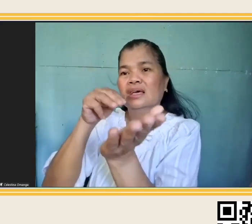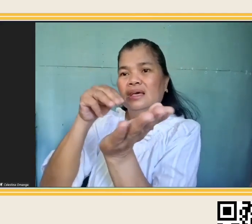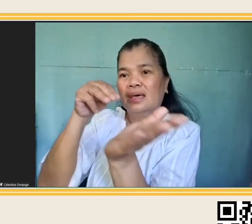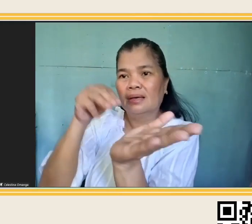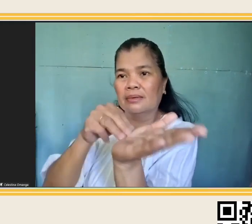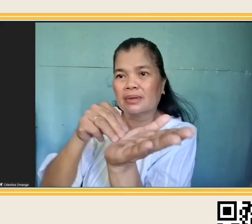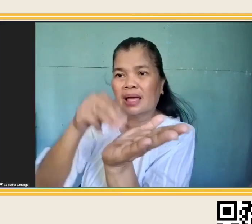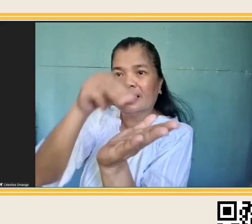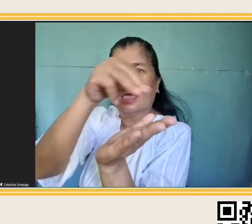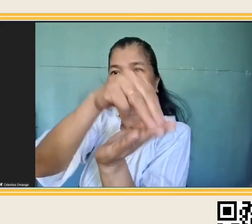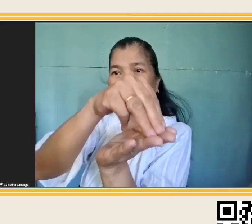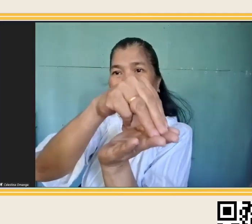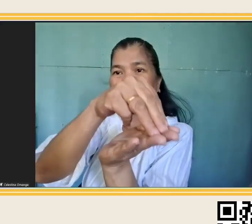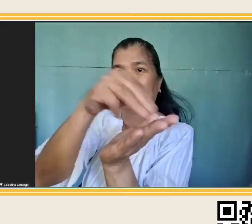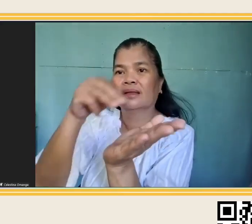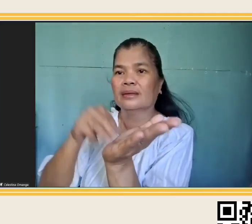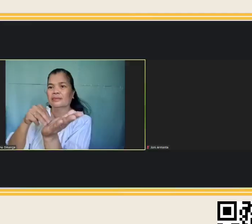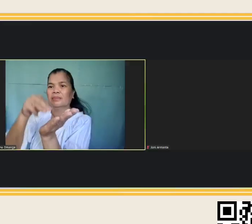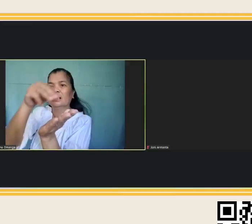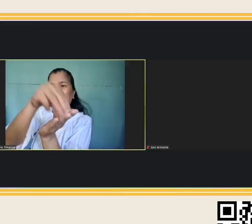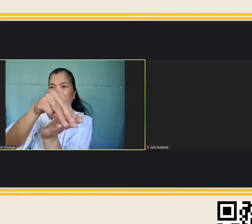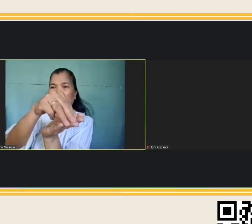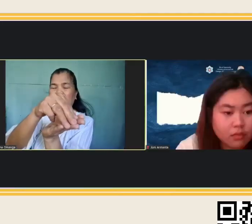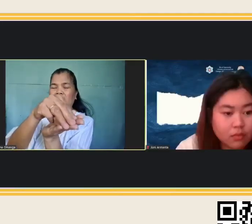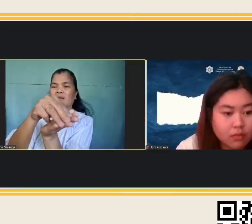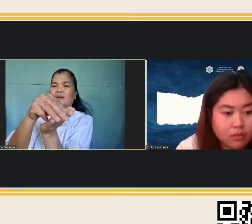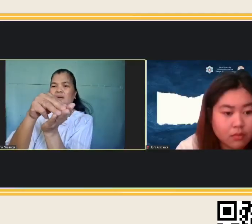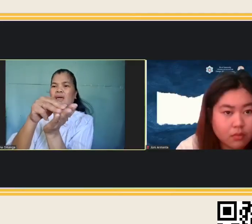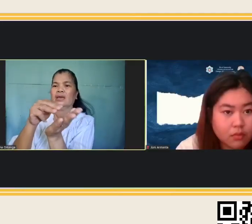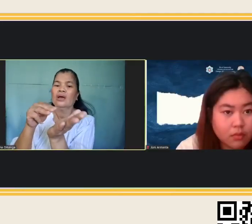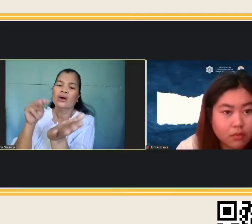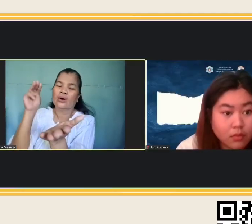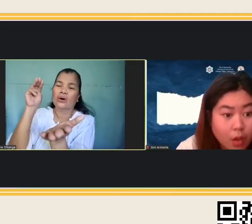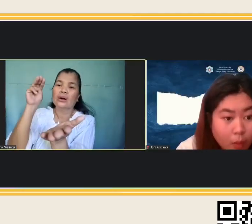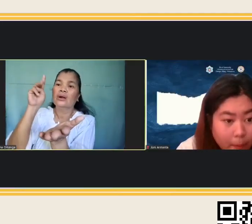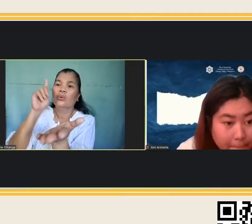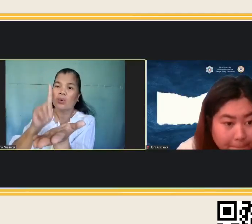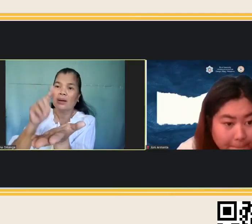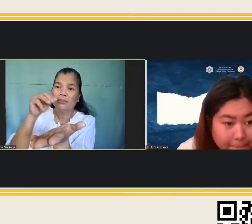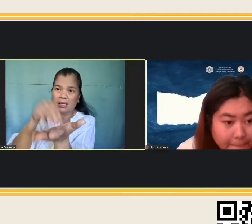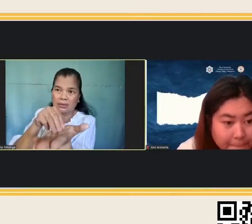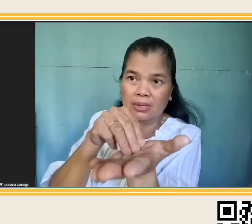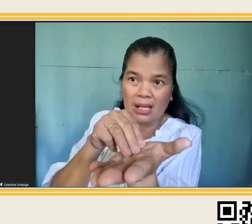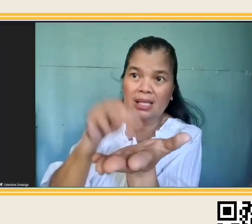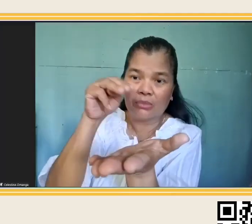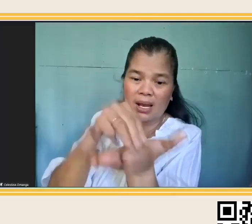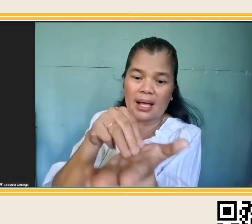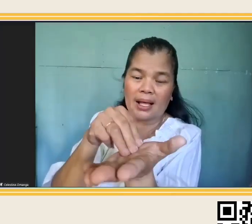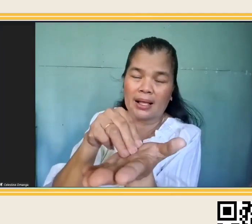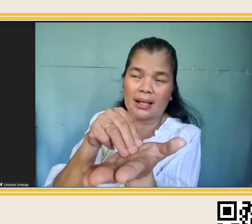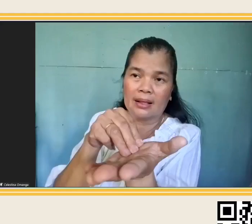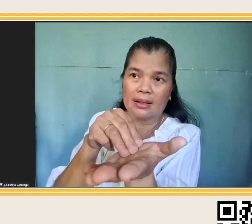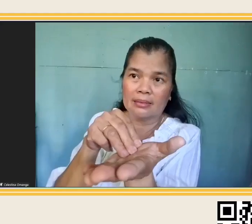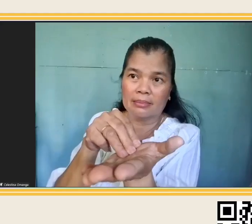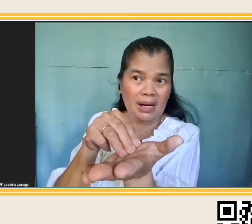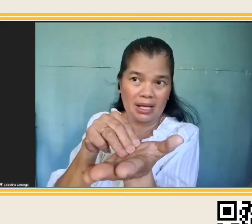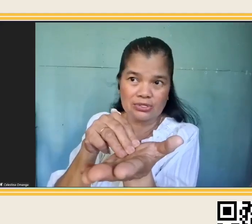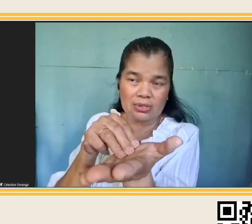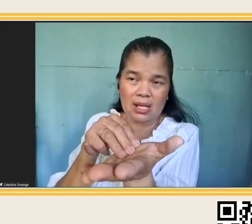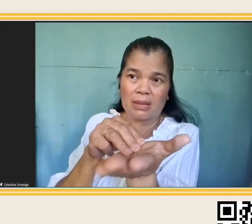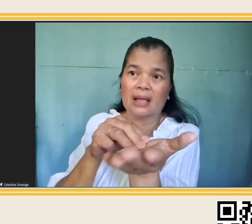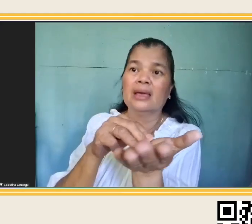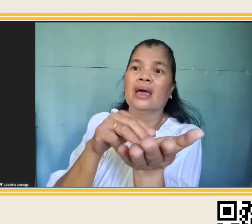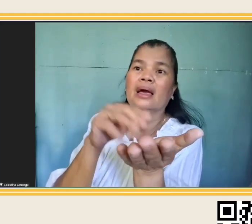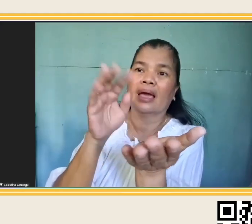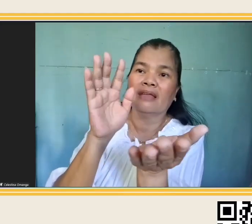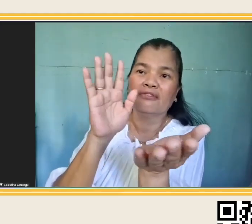is ganyan. Million. Okay, or 1 million. Gaganyan mo lang. Parehas